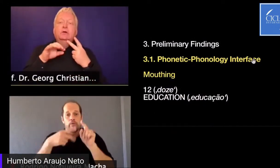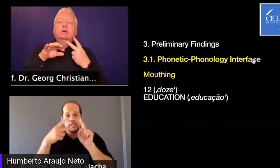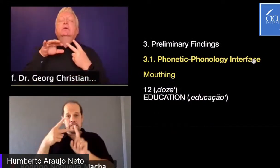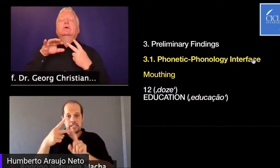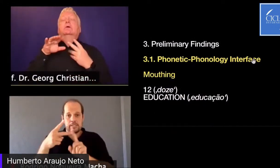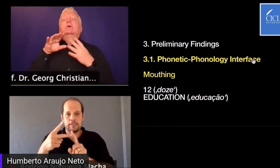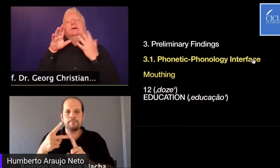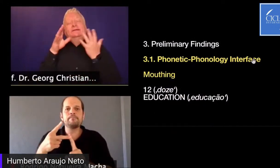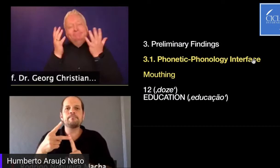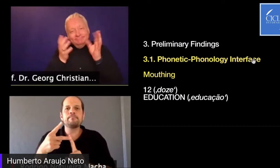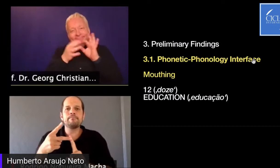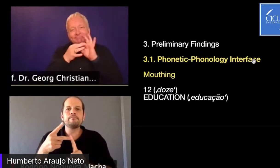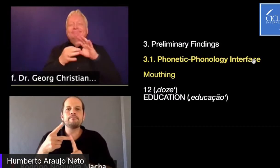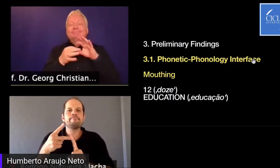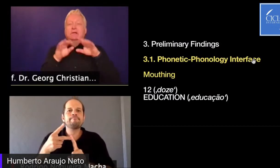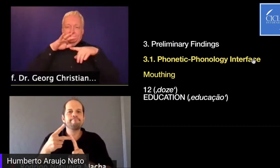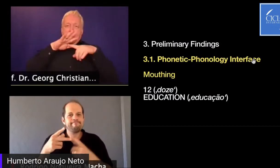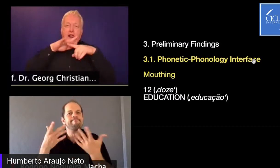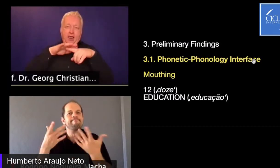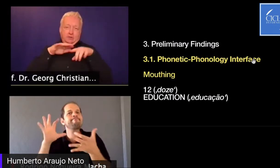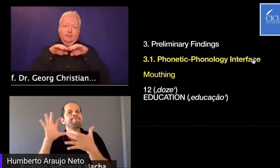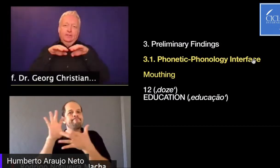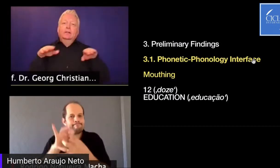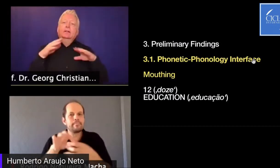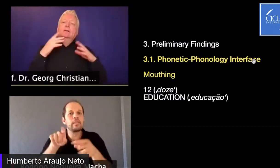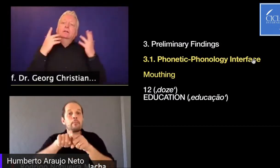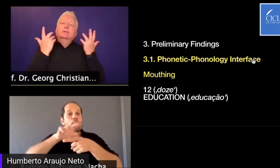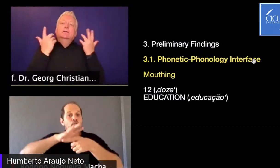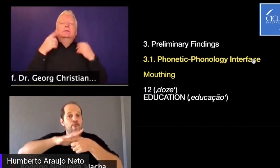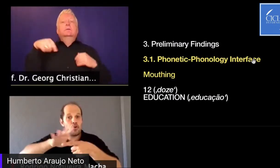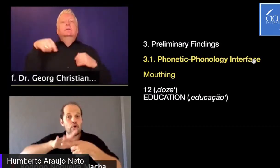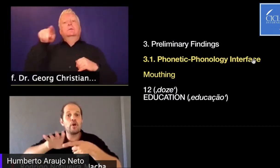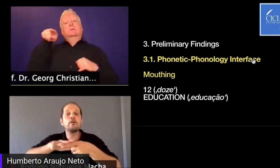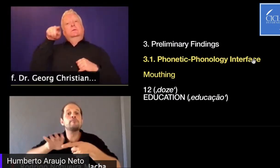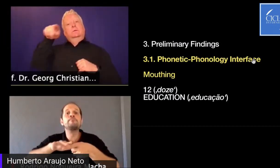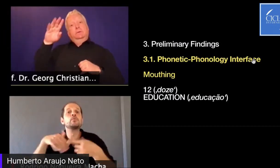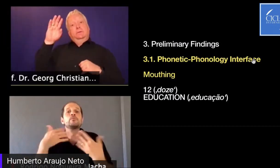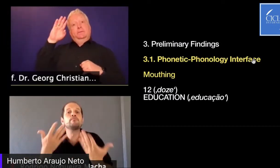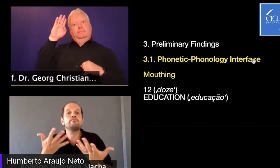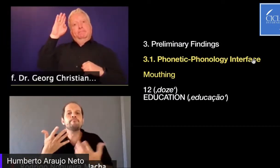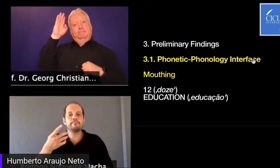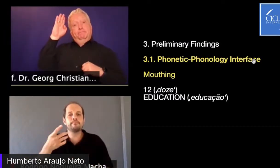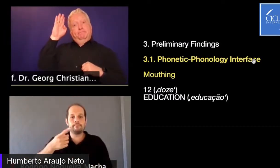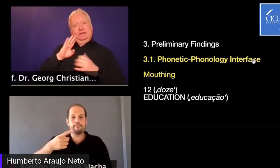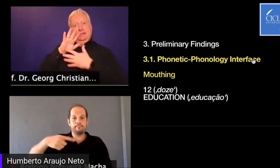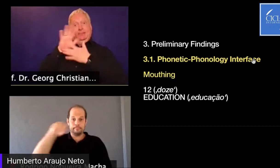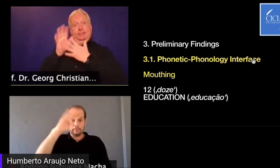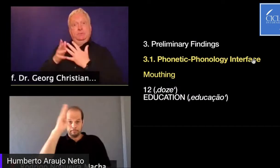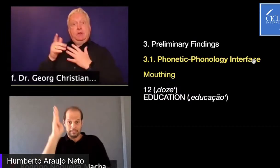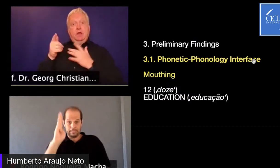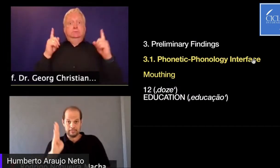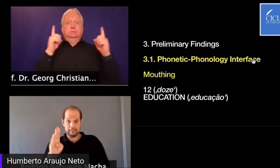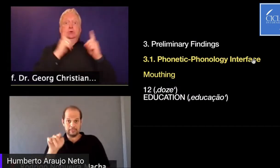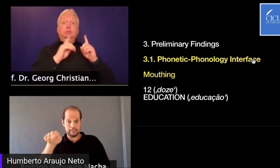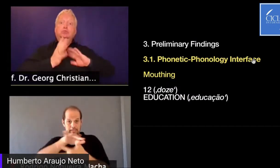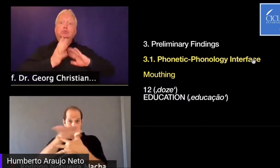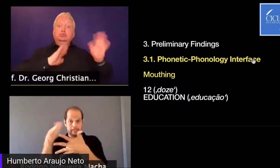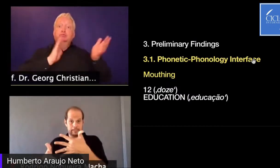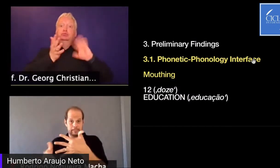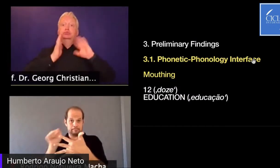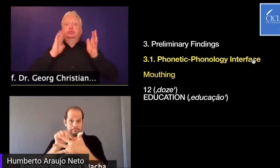Outra questão, ainda de ordem fonético-fonológica, apareceu no chamado mouthing.